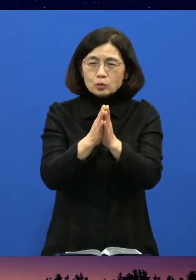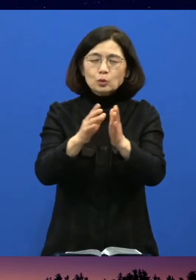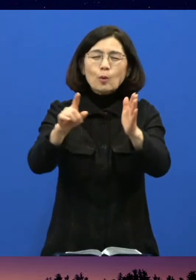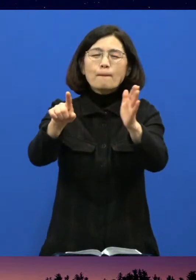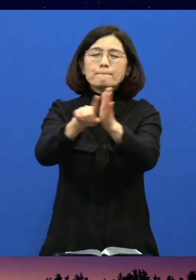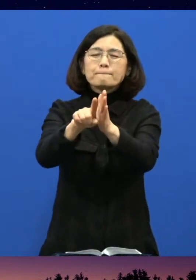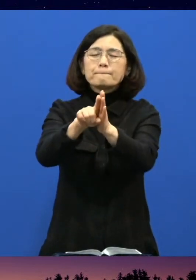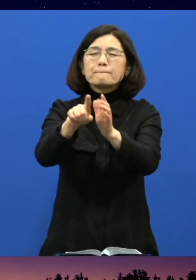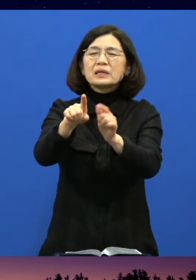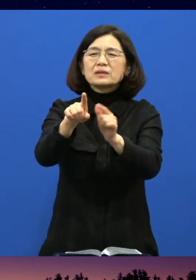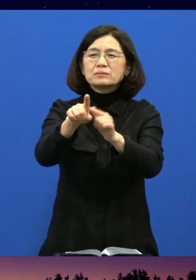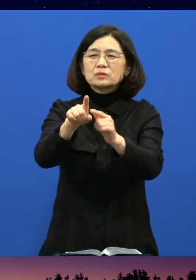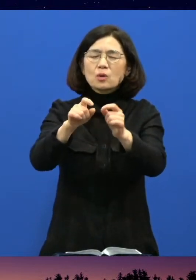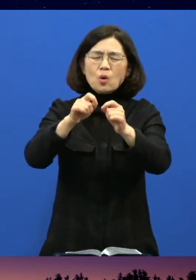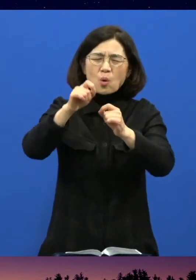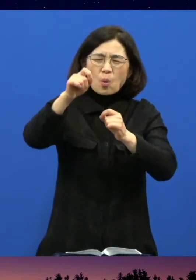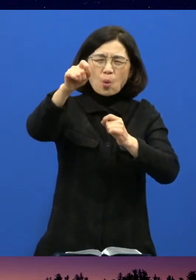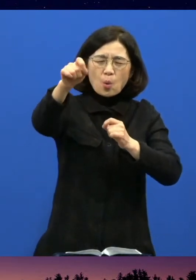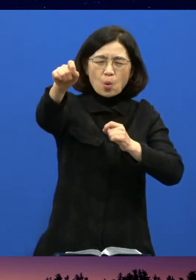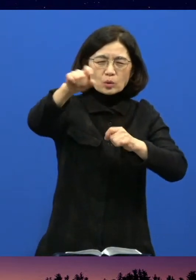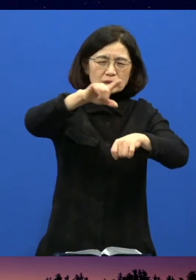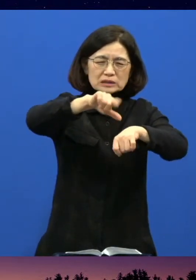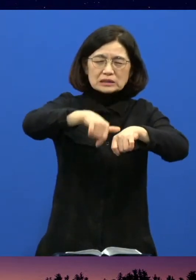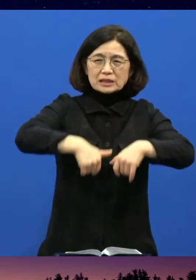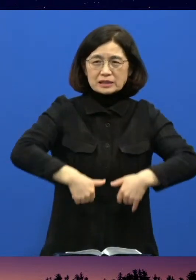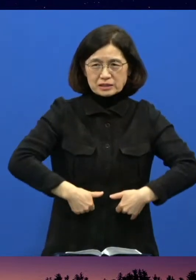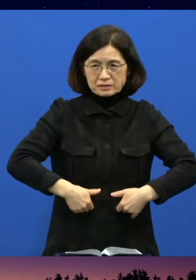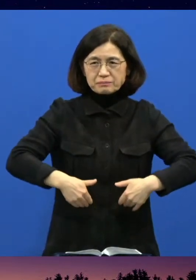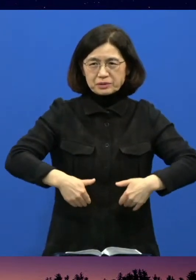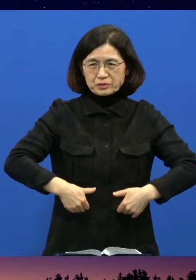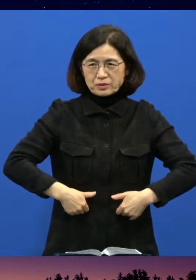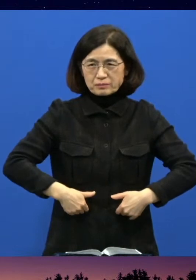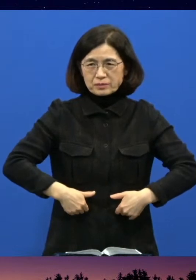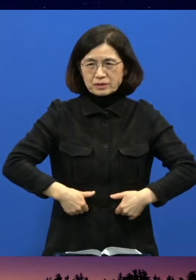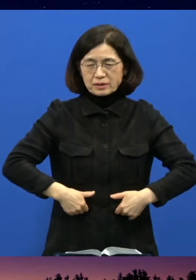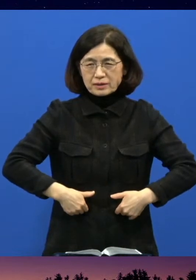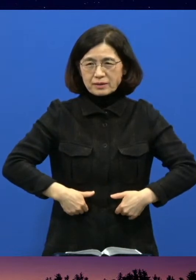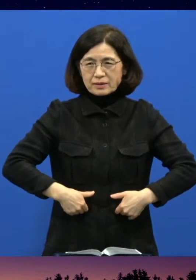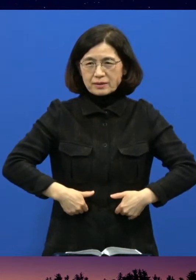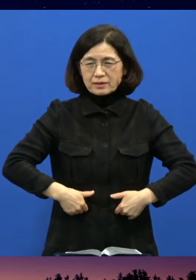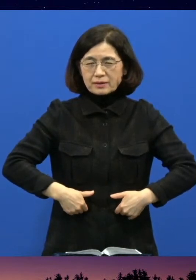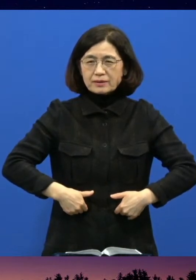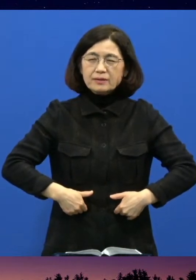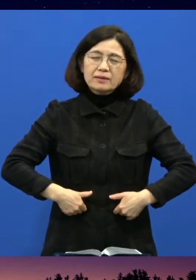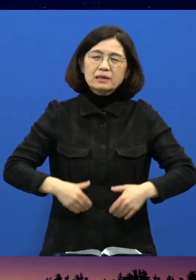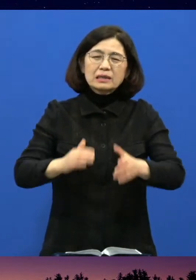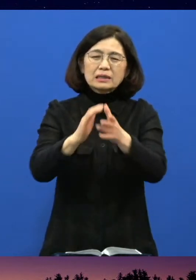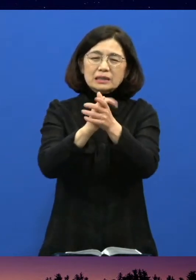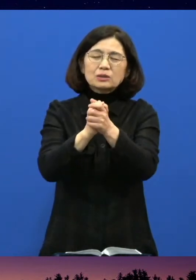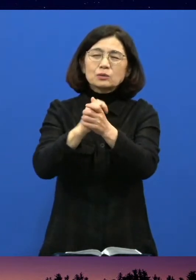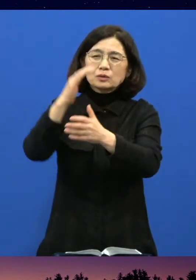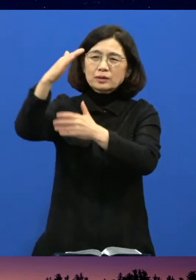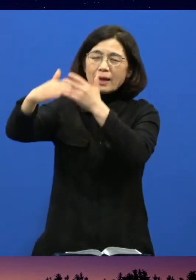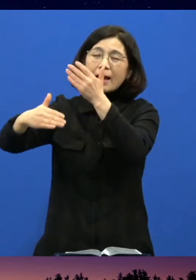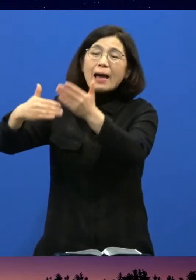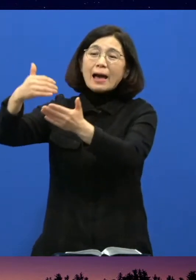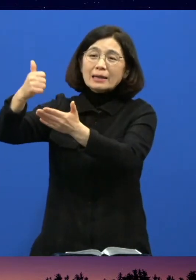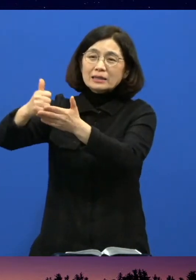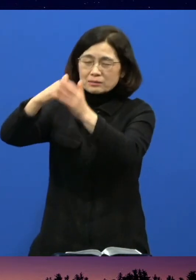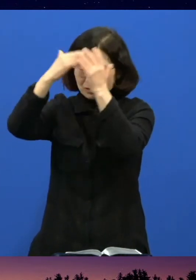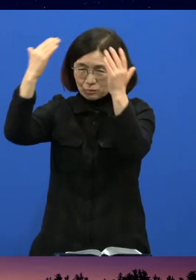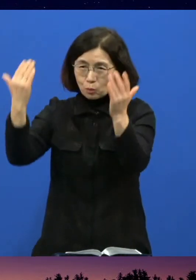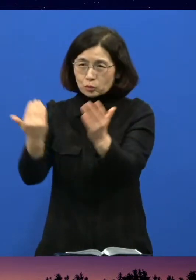방법이나 우리의 열심으로 되는 것이 아니라 모든 결정권을 가진 하나님의 편에서 모든 게 이루어진다. 그